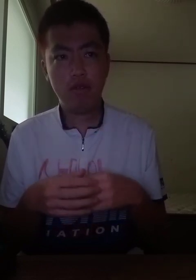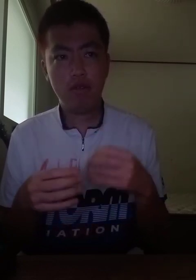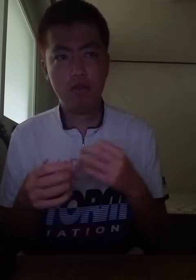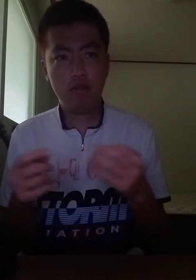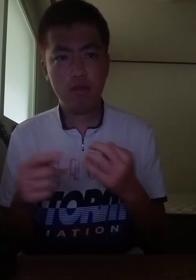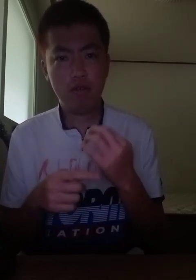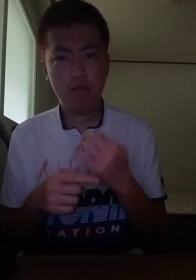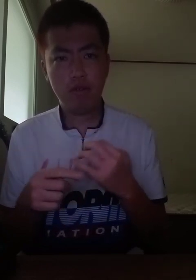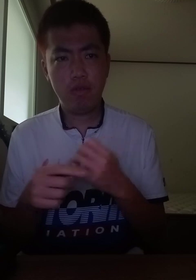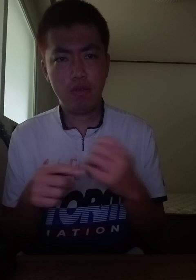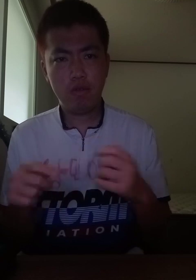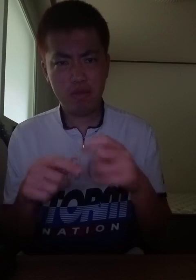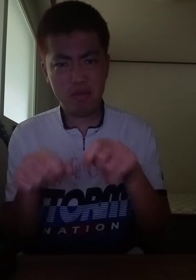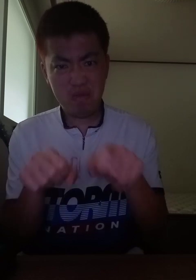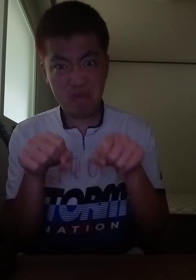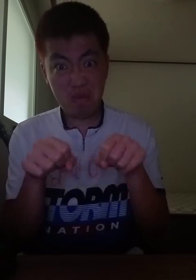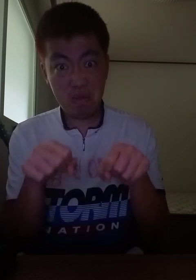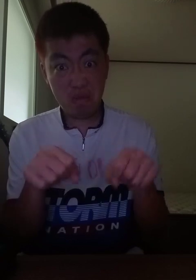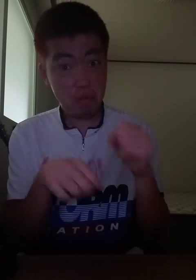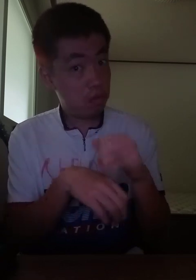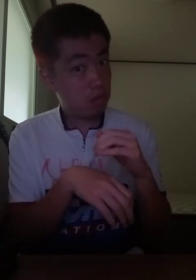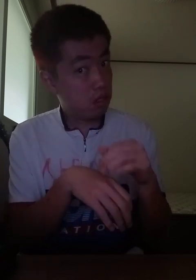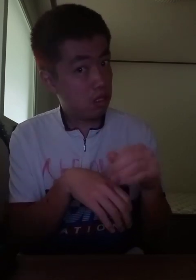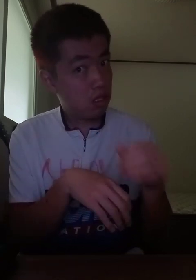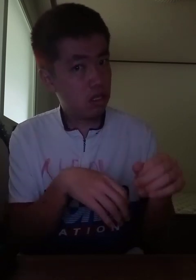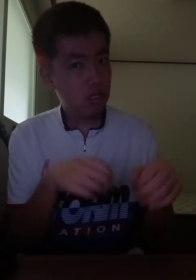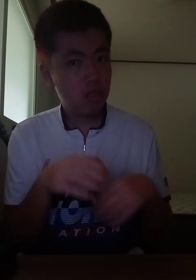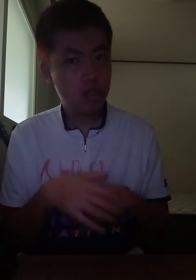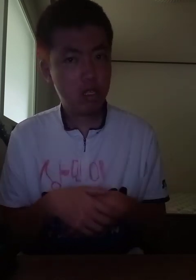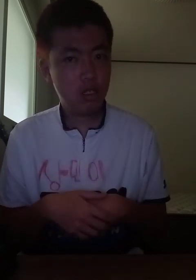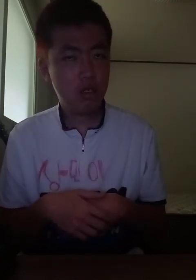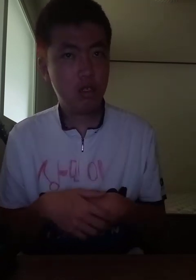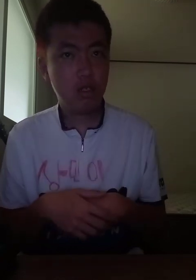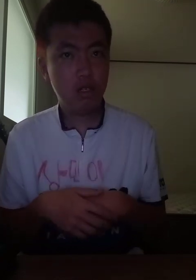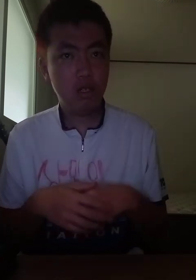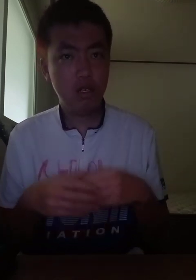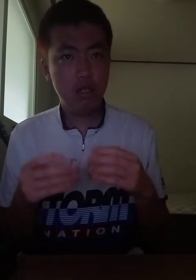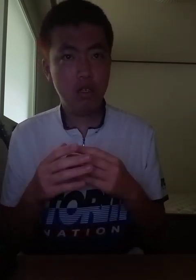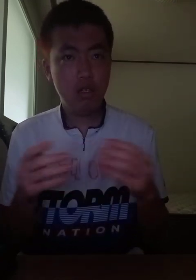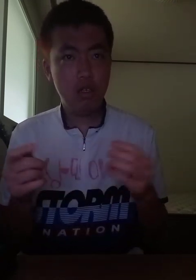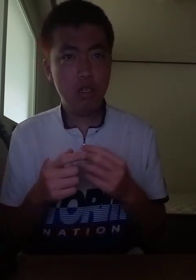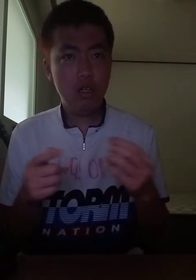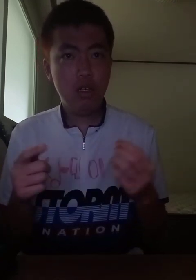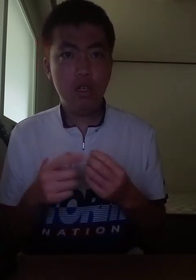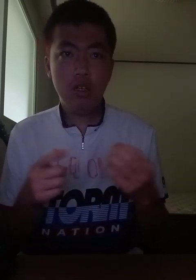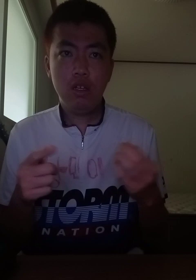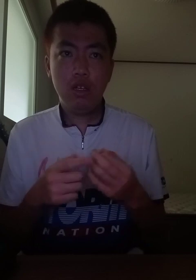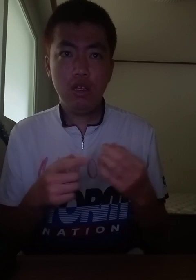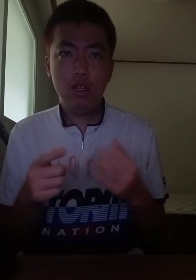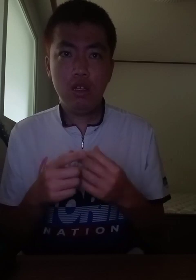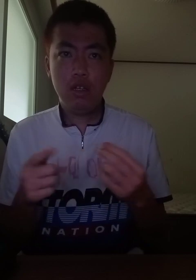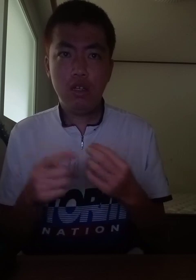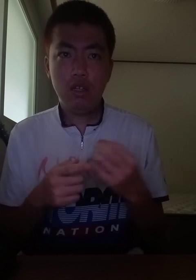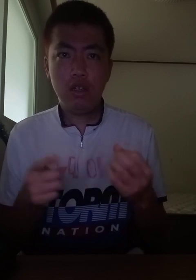함부로 움직이지 못해요. 용기가 한 스크이 다니는 거 아니잖아요. 이 이번엔 경기도 용인의 한 버스 정류소 앞에 와봤습니다. 제